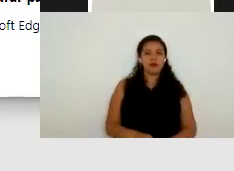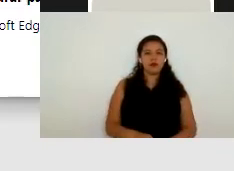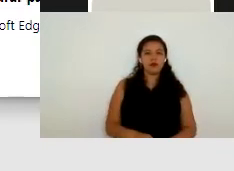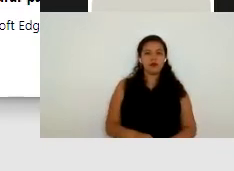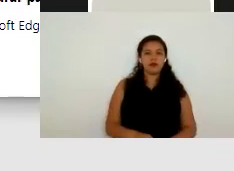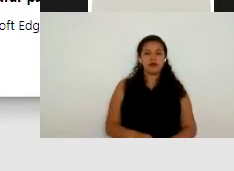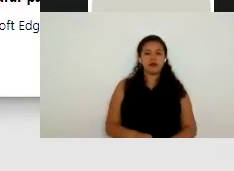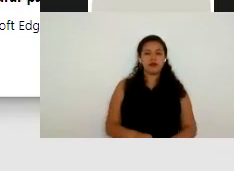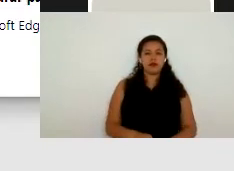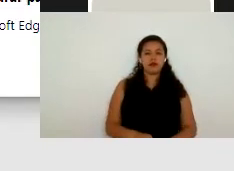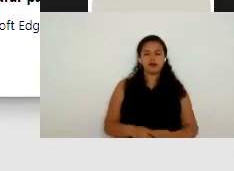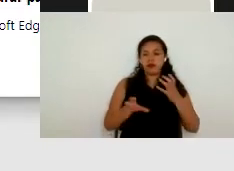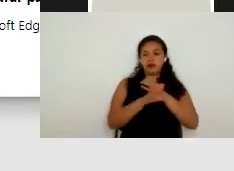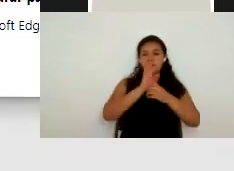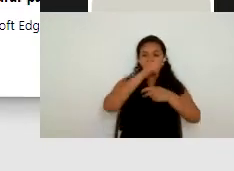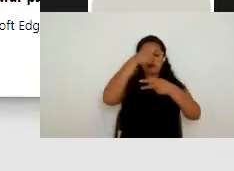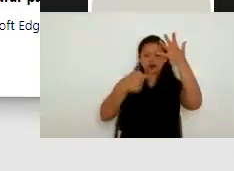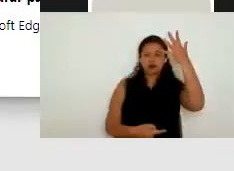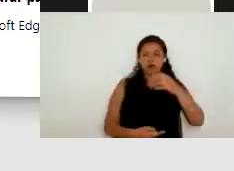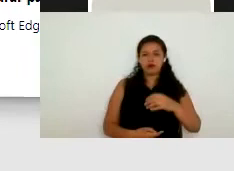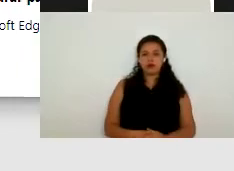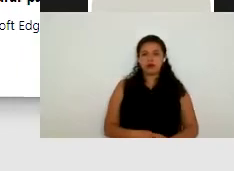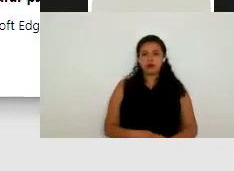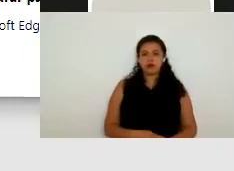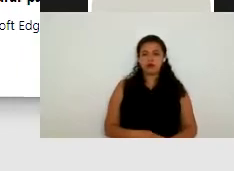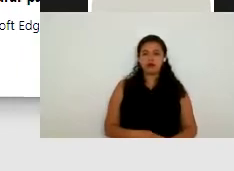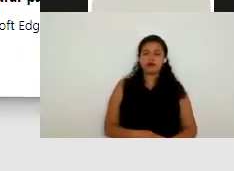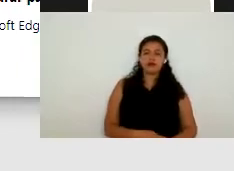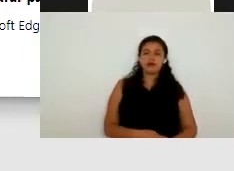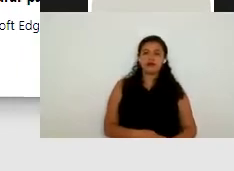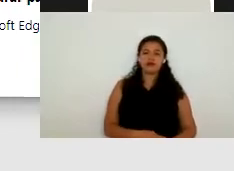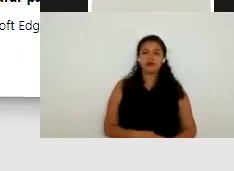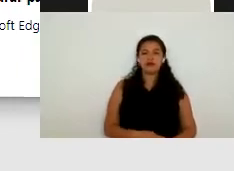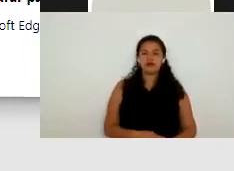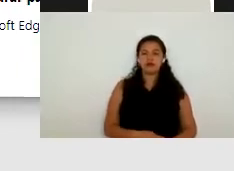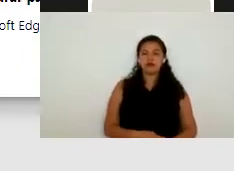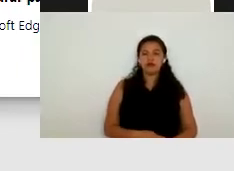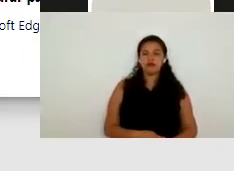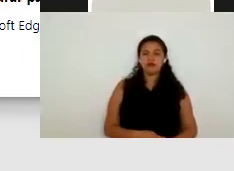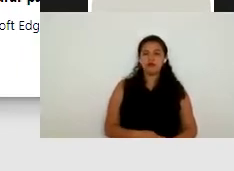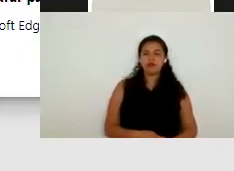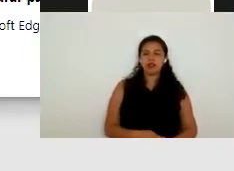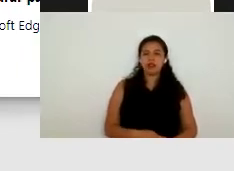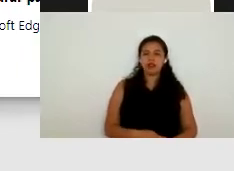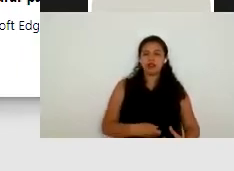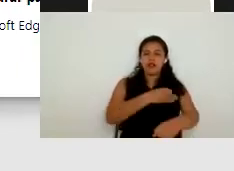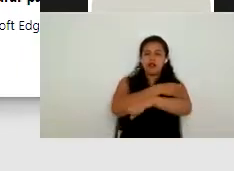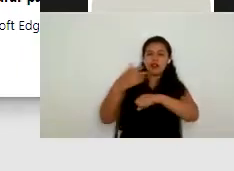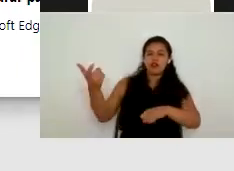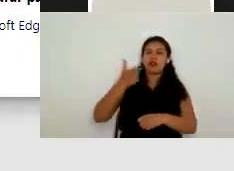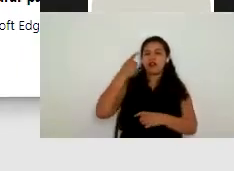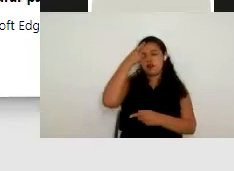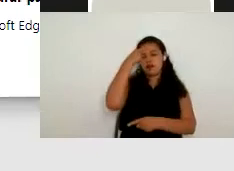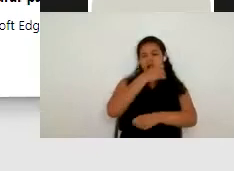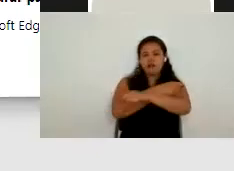todos estos elementos el esté aquí está lo del ingreso familiar en este apartado se registrará el rol en la familia